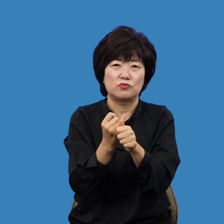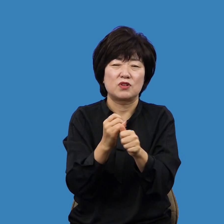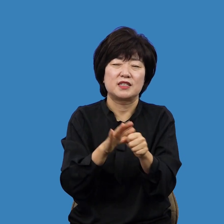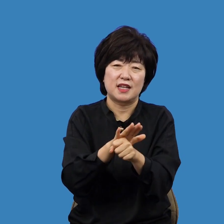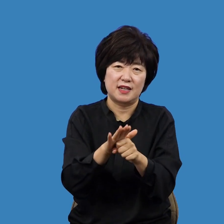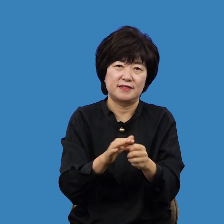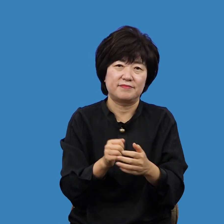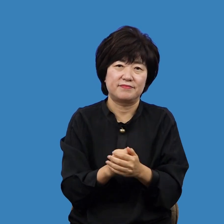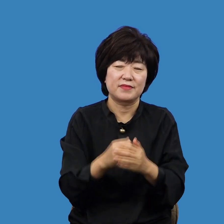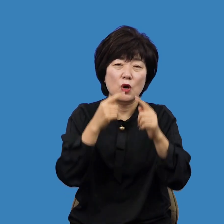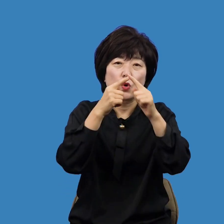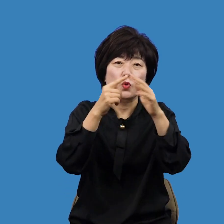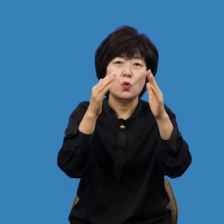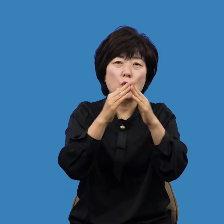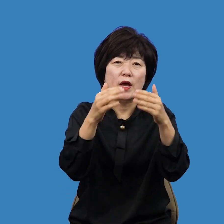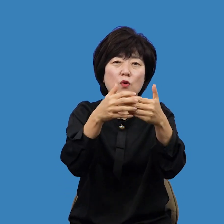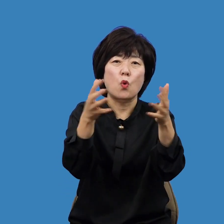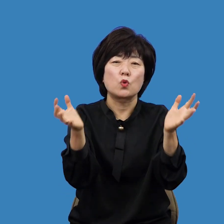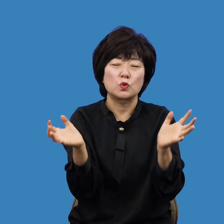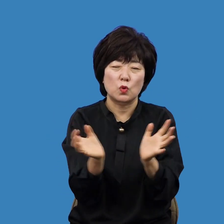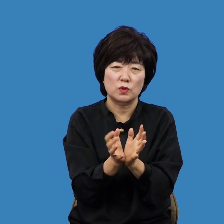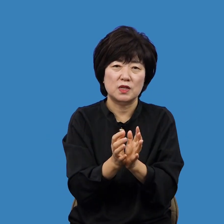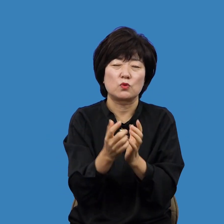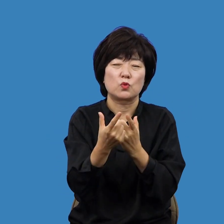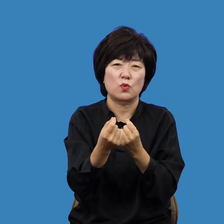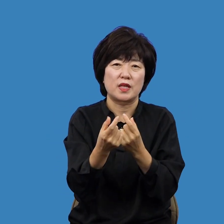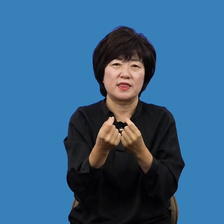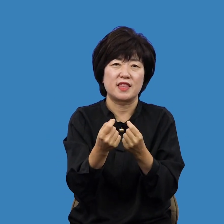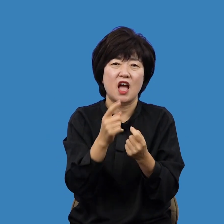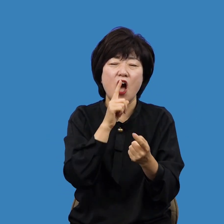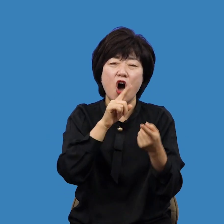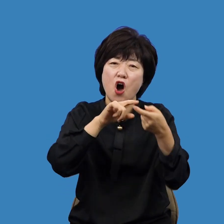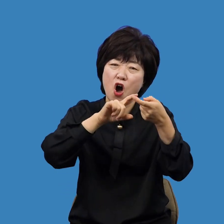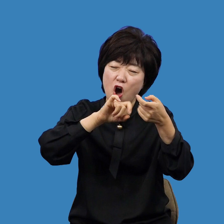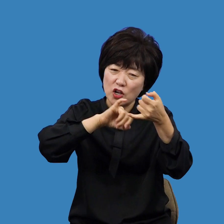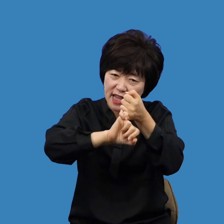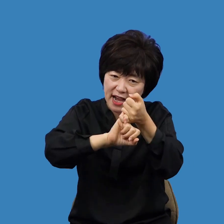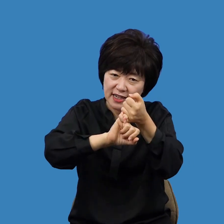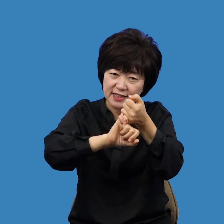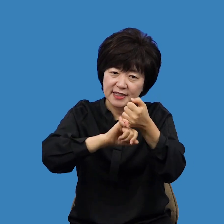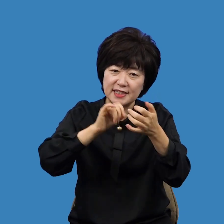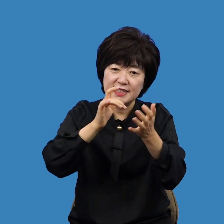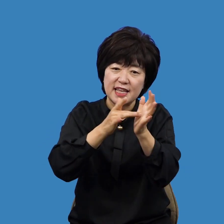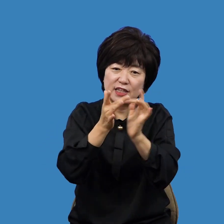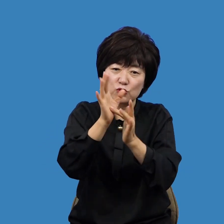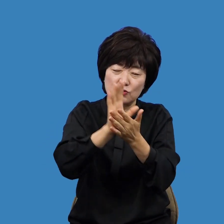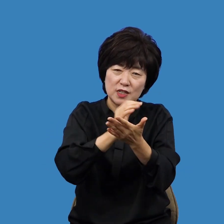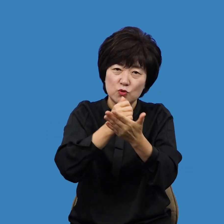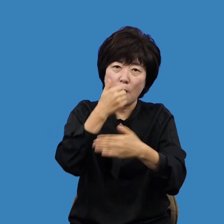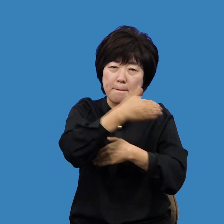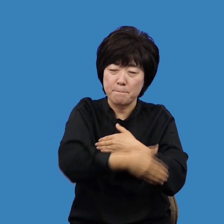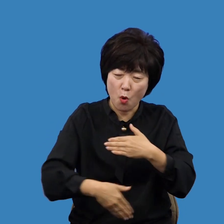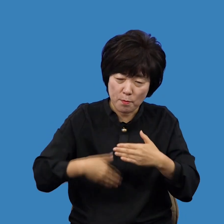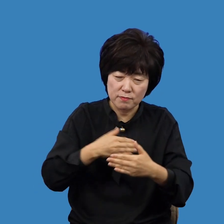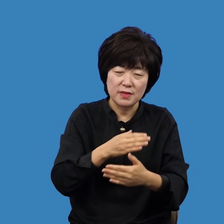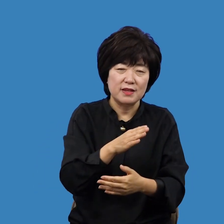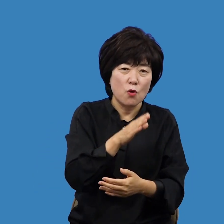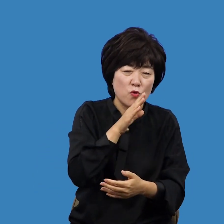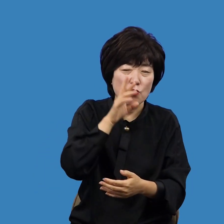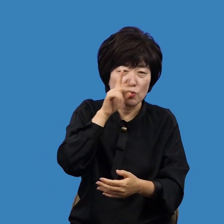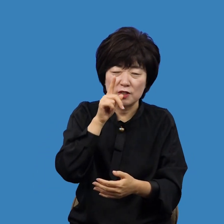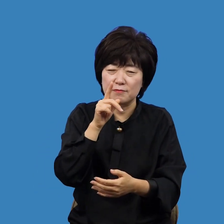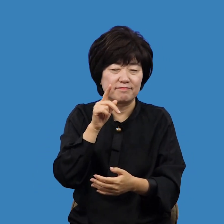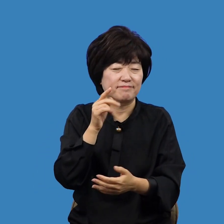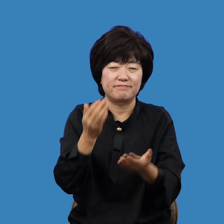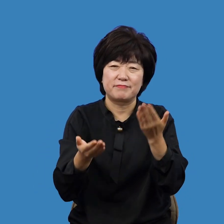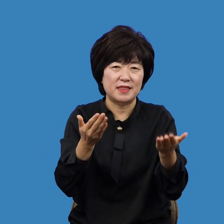교회 공동체도 똑같다는 거예요. 교회 공동체도 그런 언약 공동체고 그리스도의 몸이기 때문에 옳고 그름 다 따져서 뭐 하겠다는 거예요.